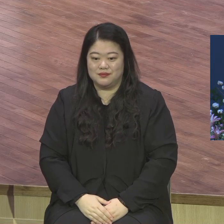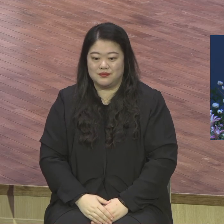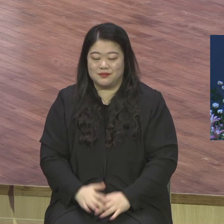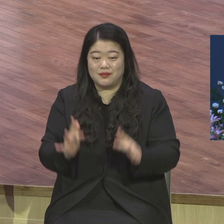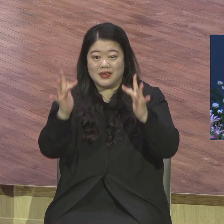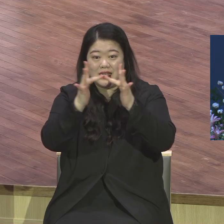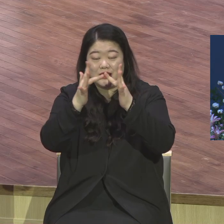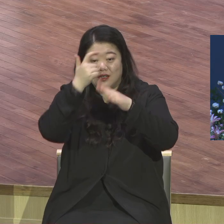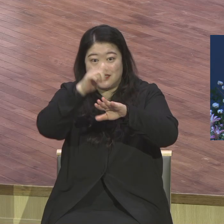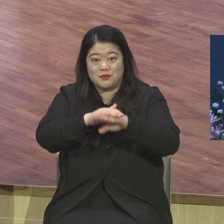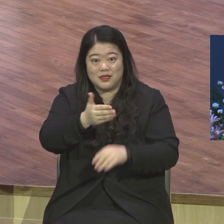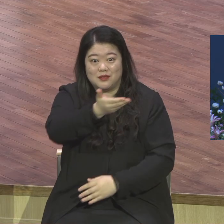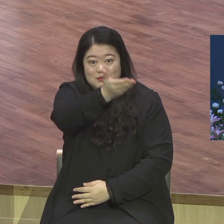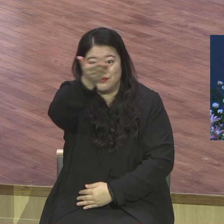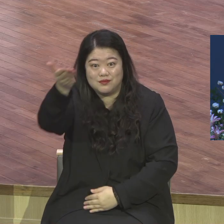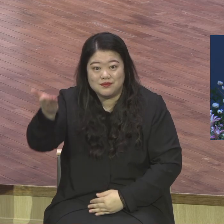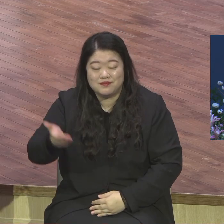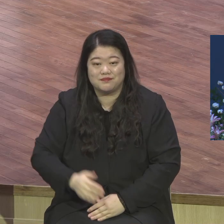예배되는 성도들